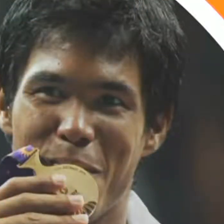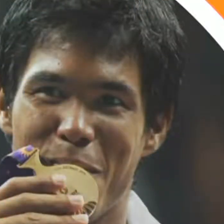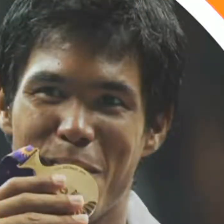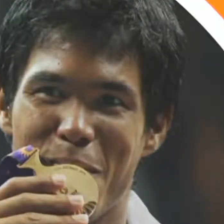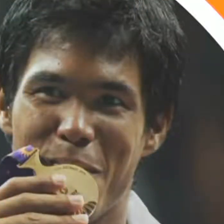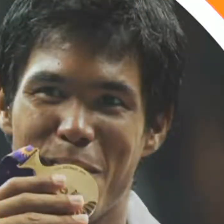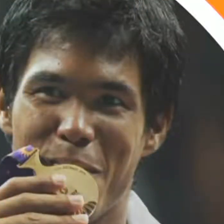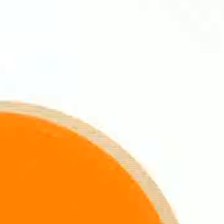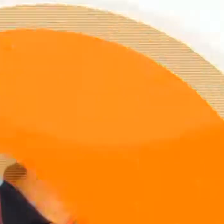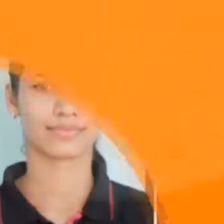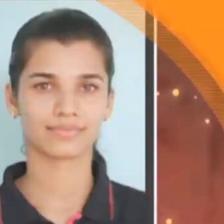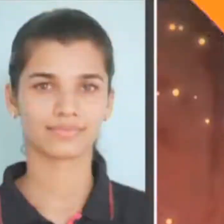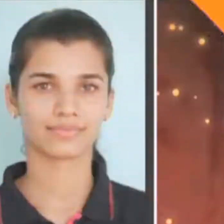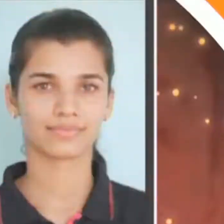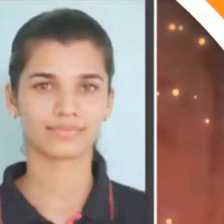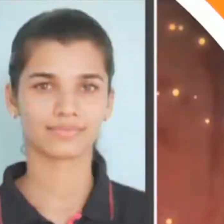स्वयं बने हम।